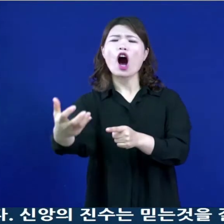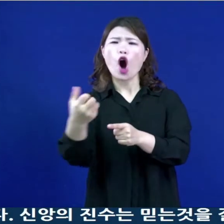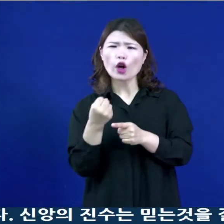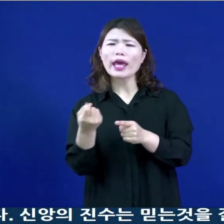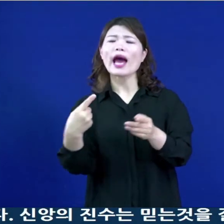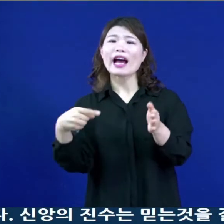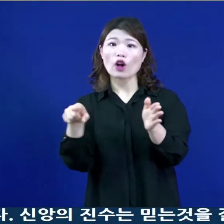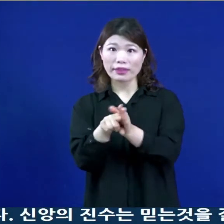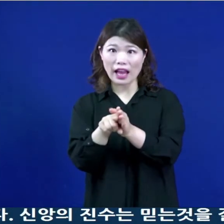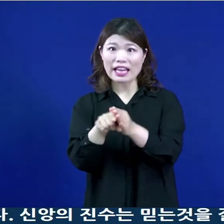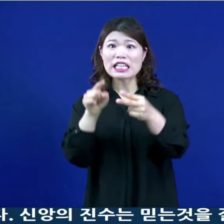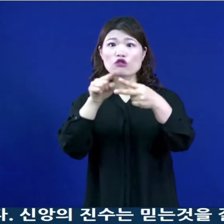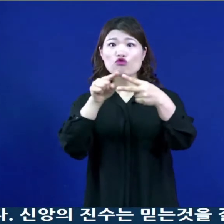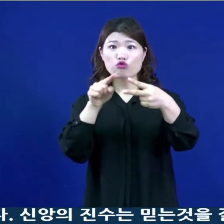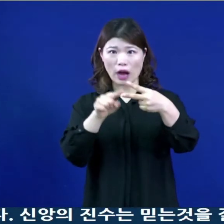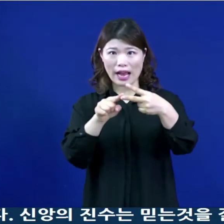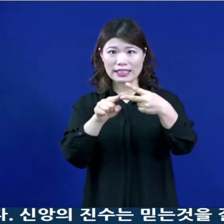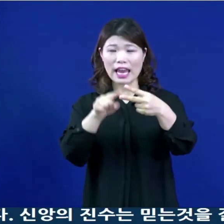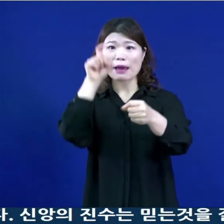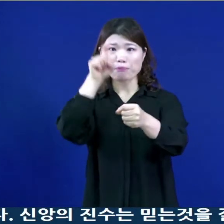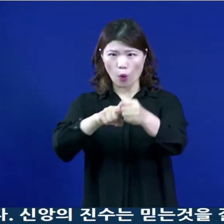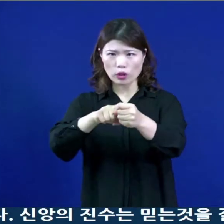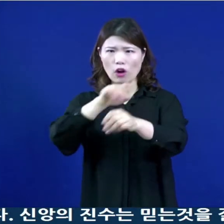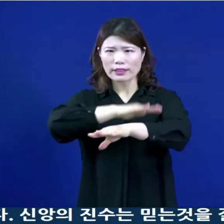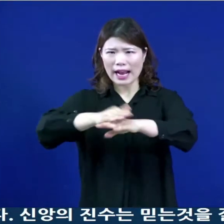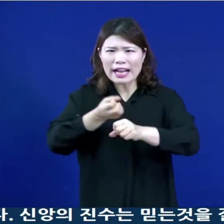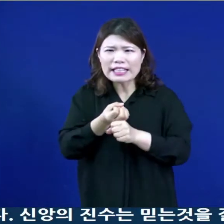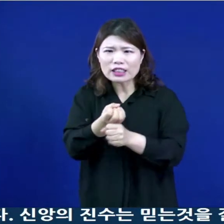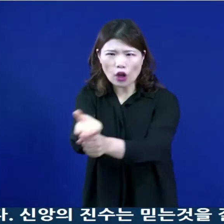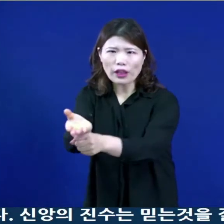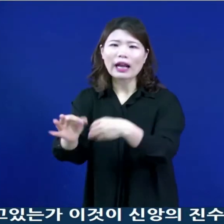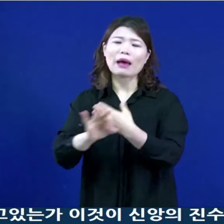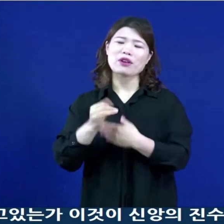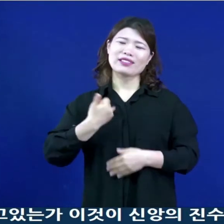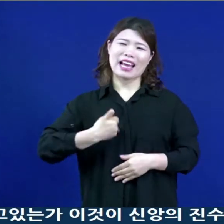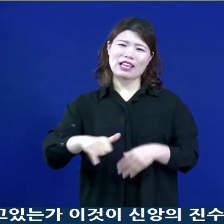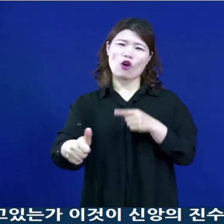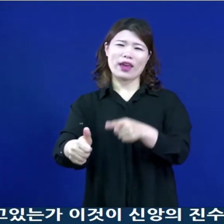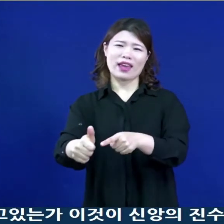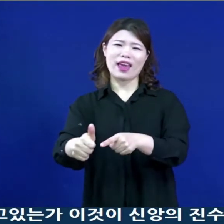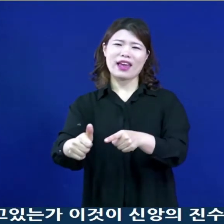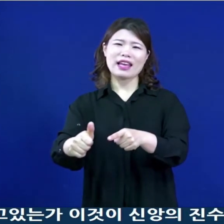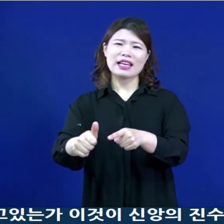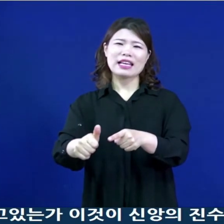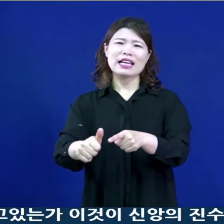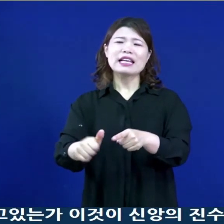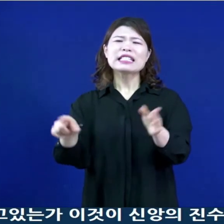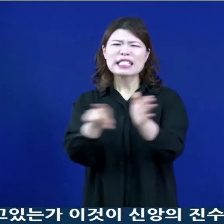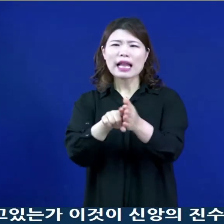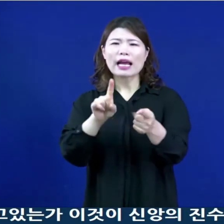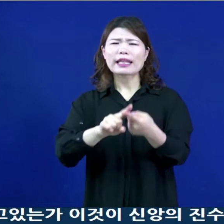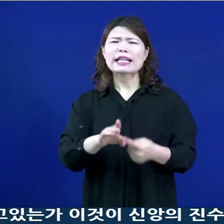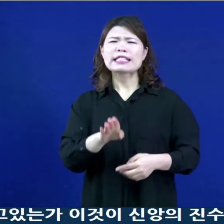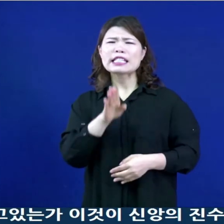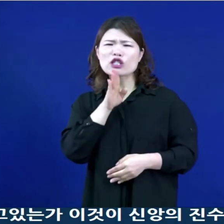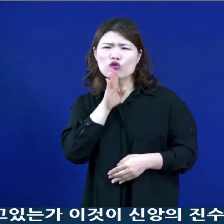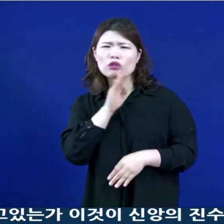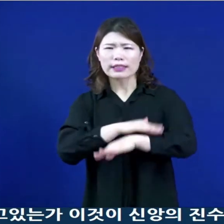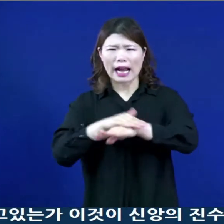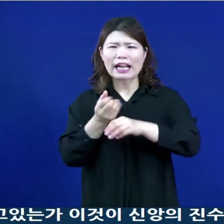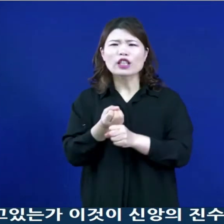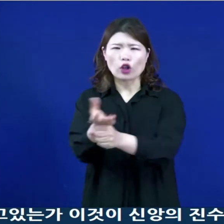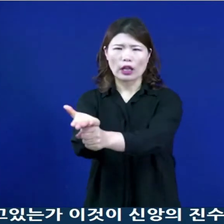함이라. 이 두 가지를 잘 전달하는 것이 자녀에게 신앙의 진수를 전달해 주는 것이다. 이렇게 정리가